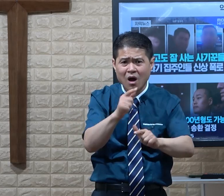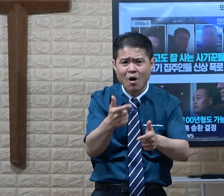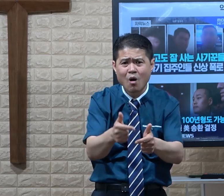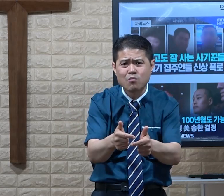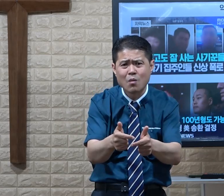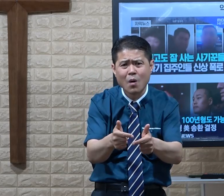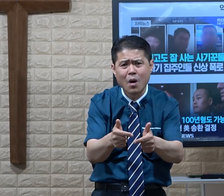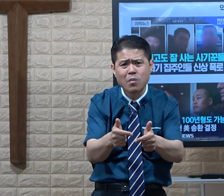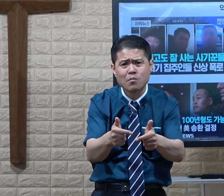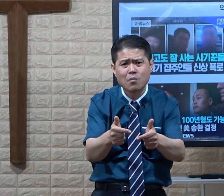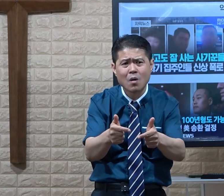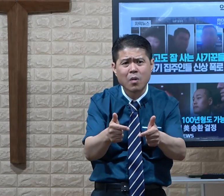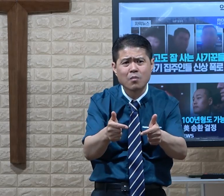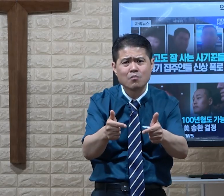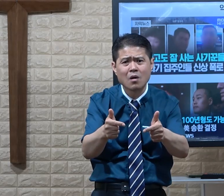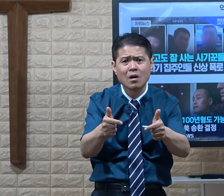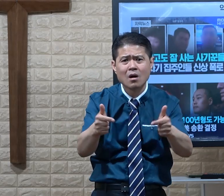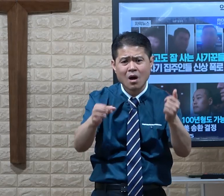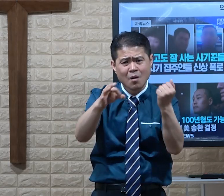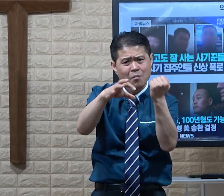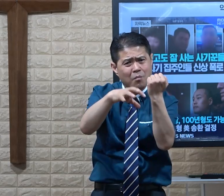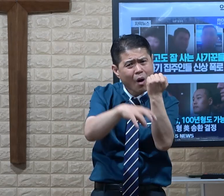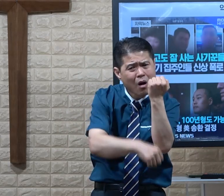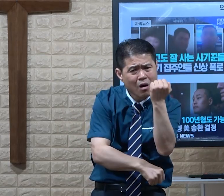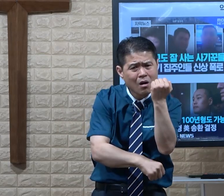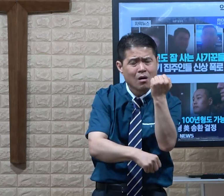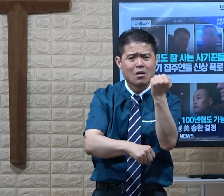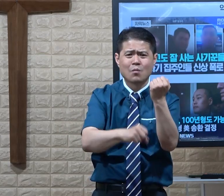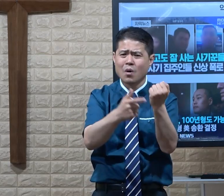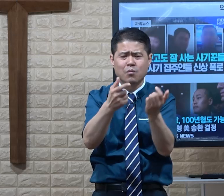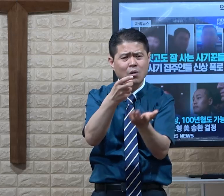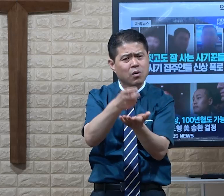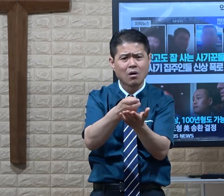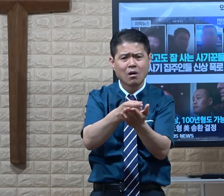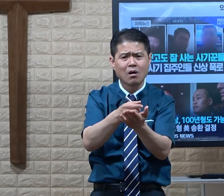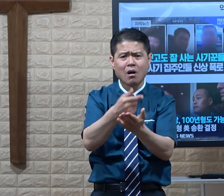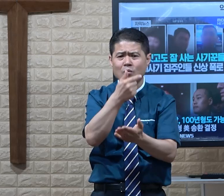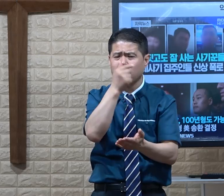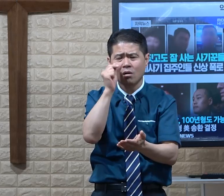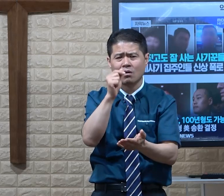줄어들지가 않는데 계속해서 한국에서 범죄가 늘어나고